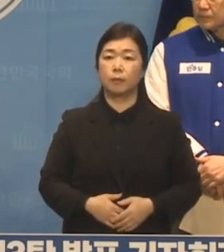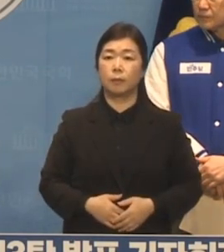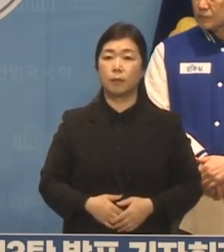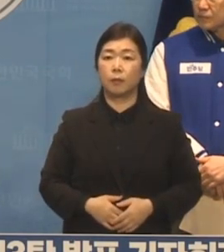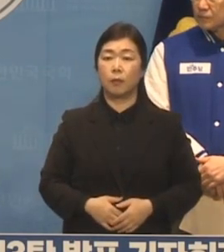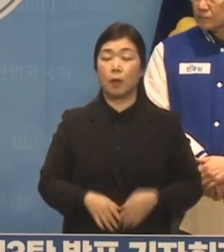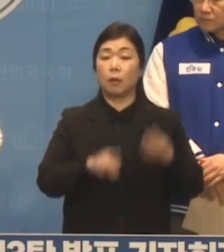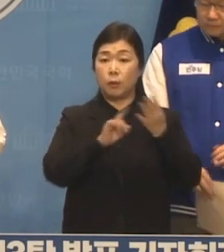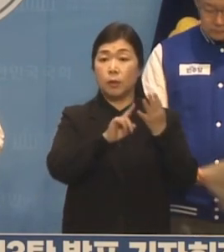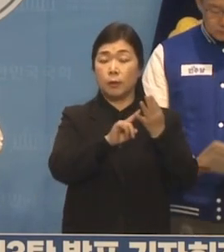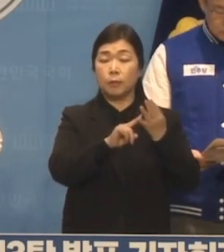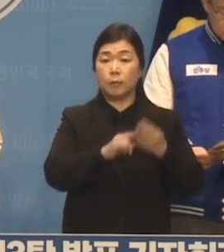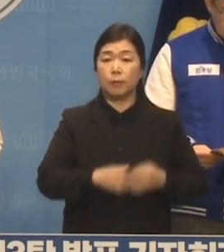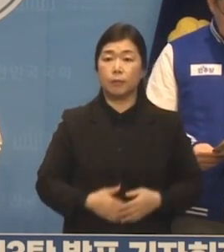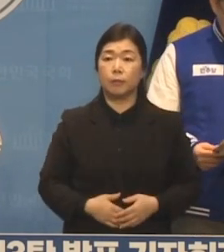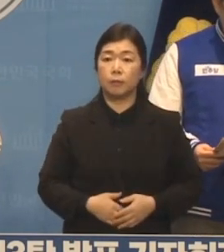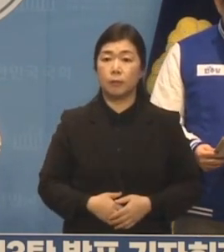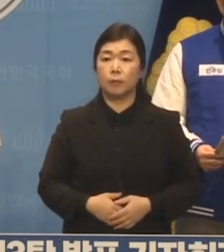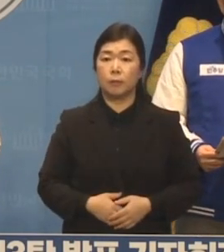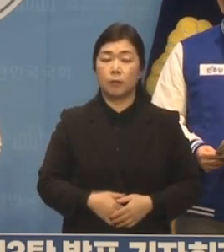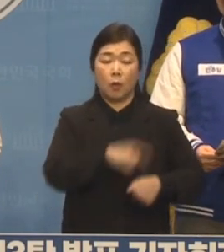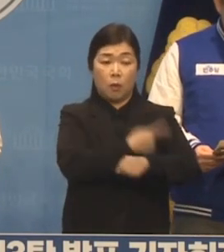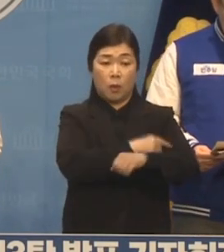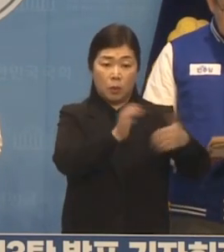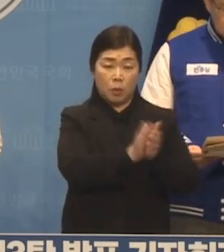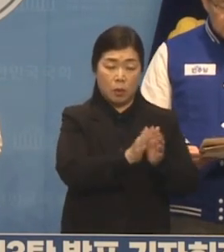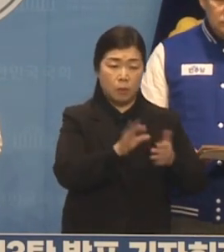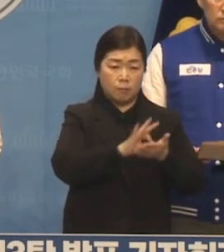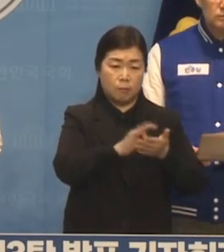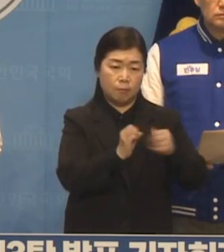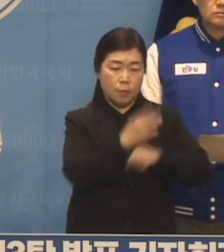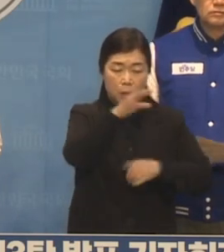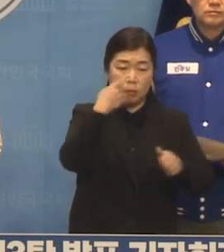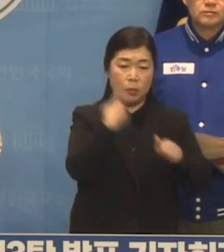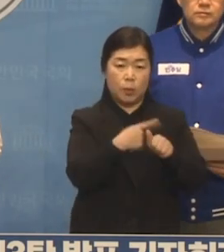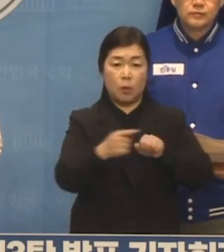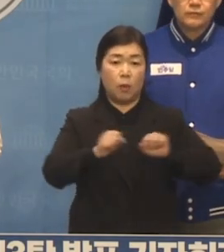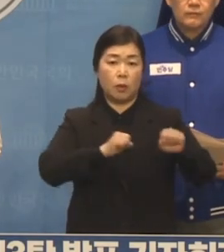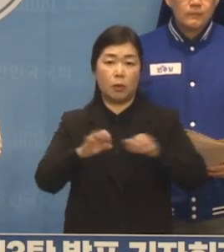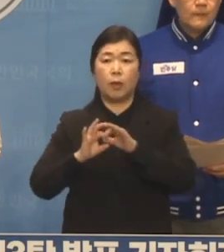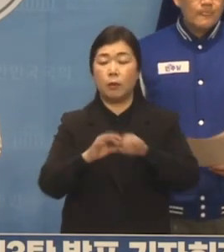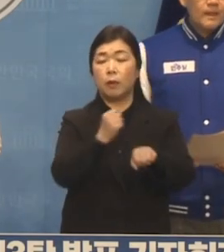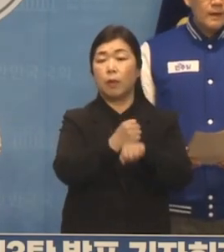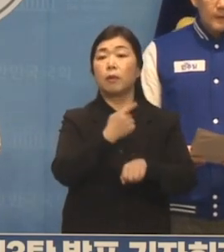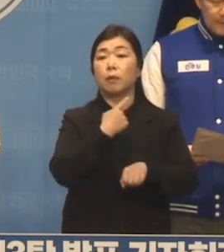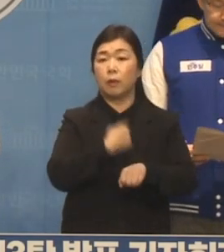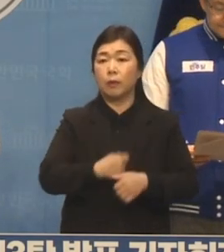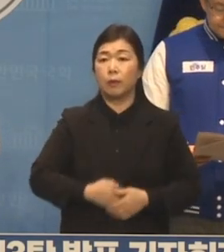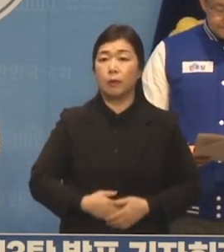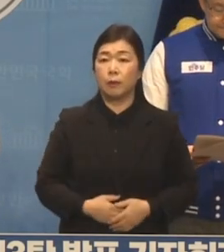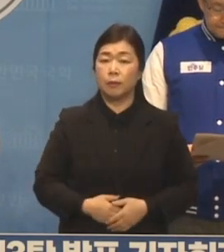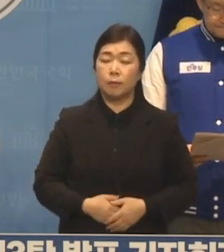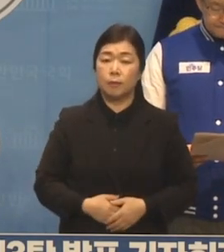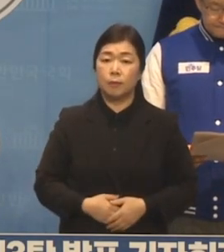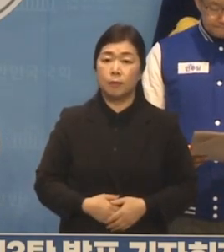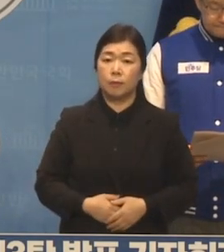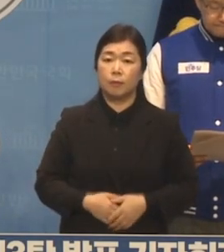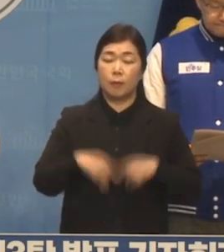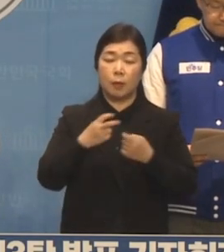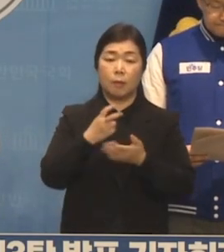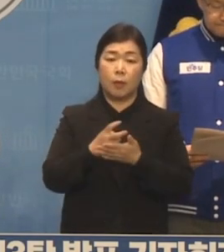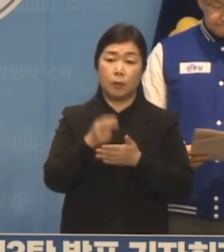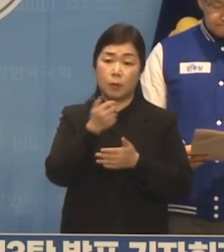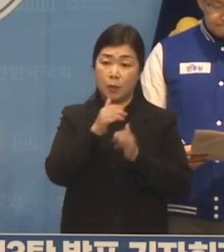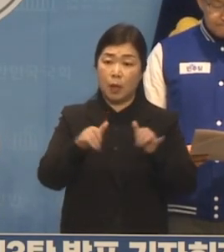네 번째입니다. 권력기관의 권한남용에 대한 비판적 활동을 지속적으로 해오신 민변의